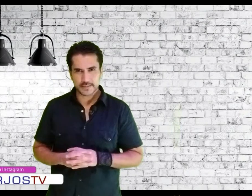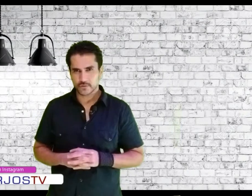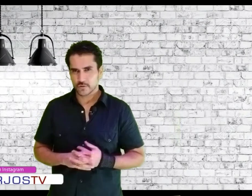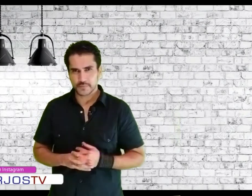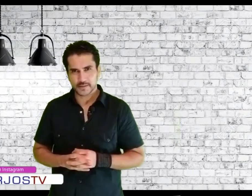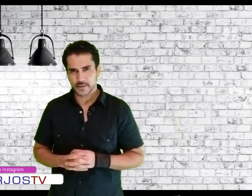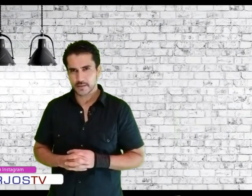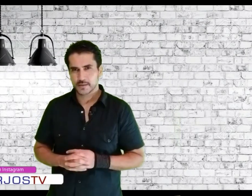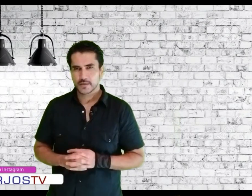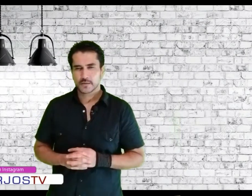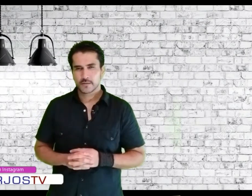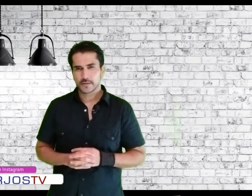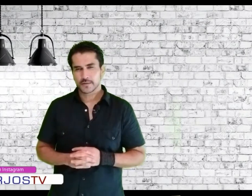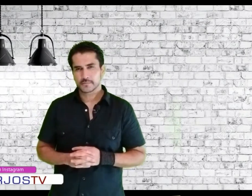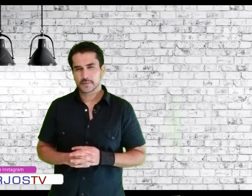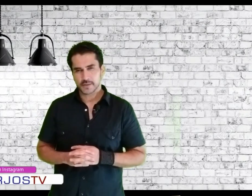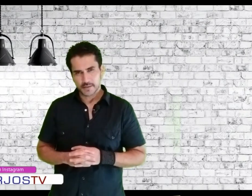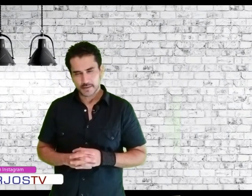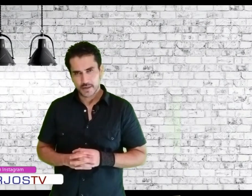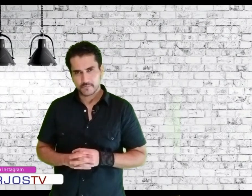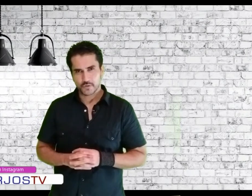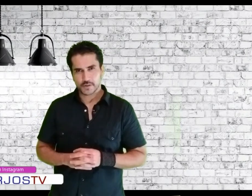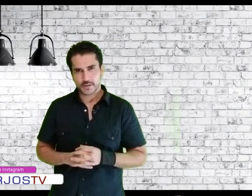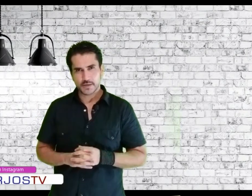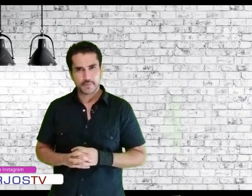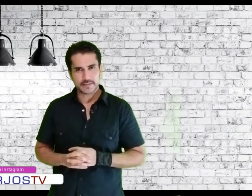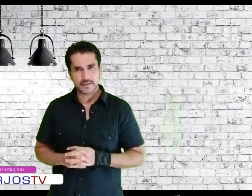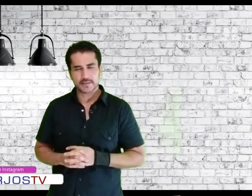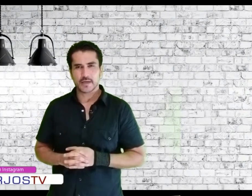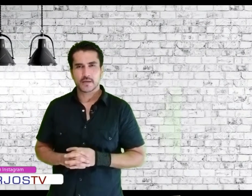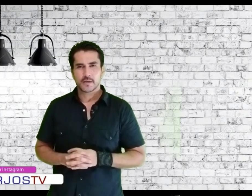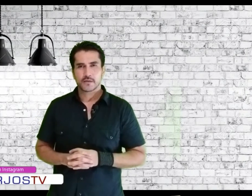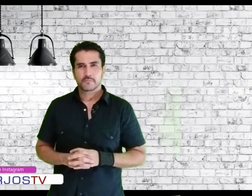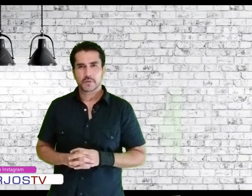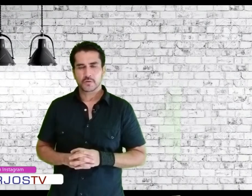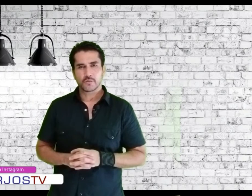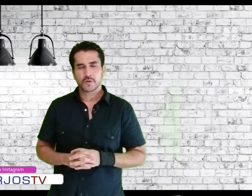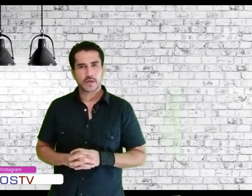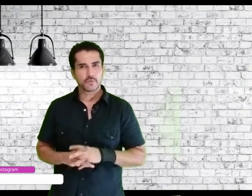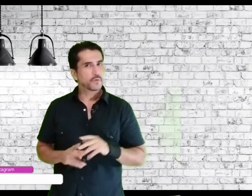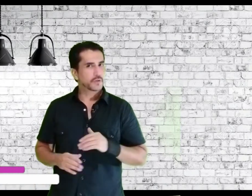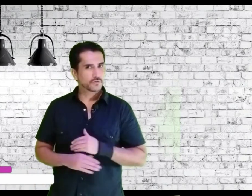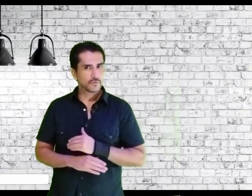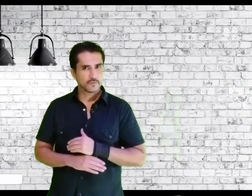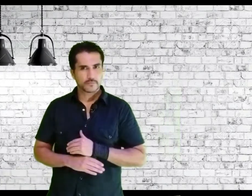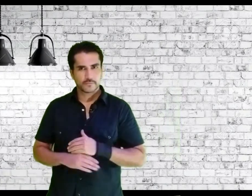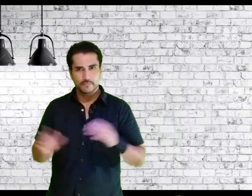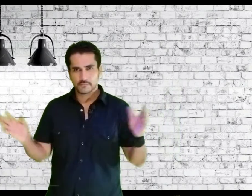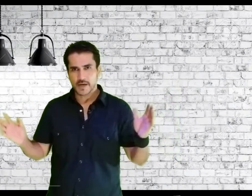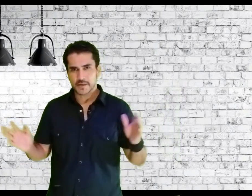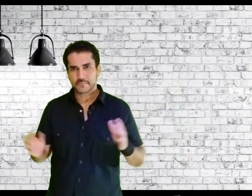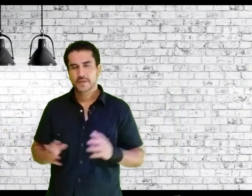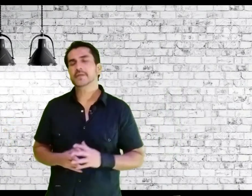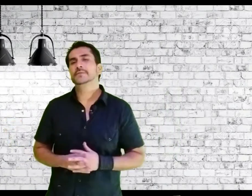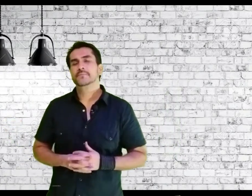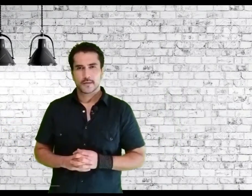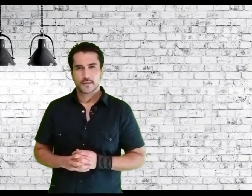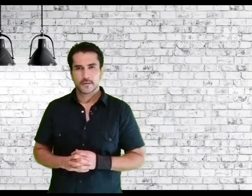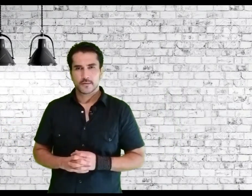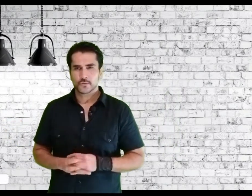no lo aprenden, requiere tiempo, requiere paciencia, pero en algún momento van a despegar. No se